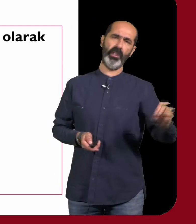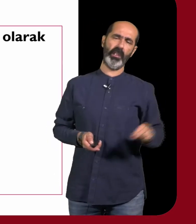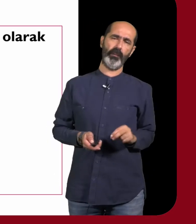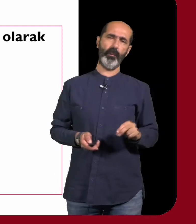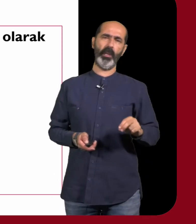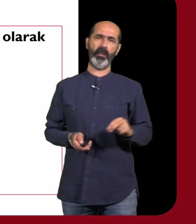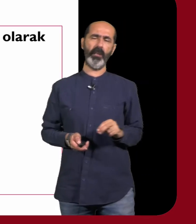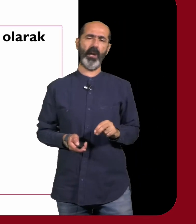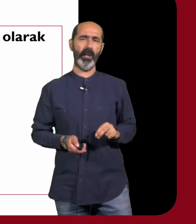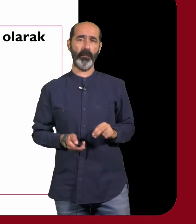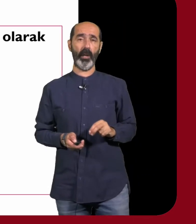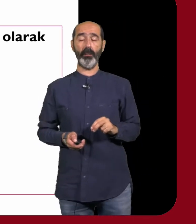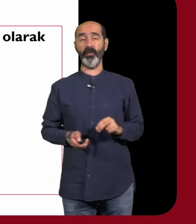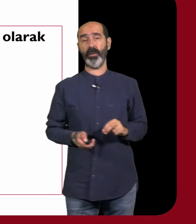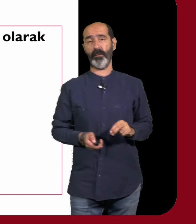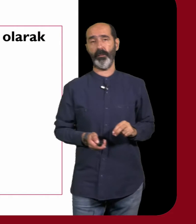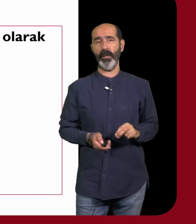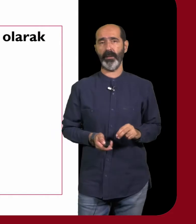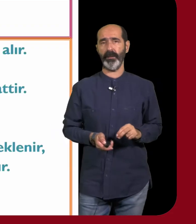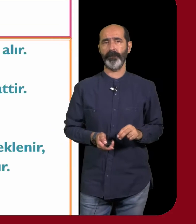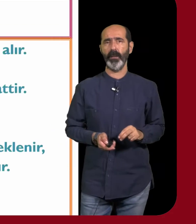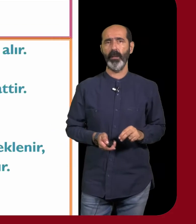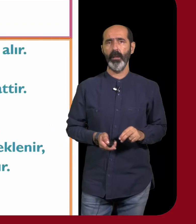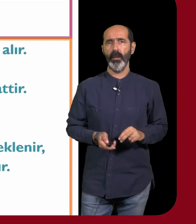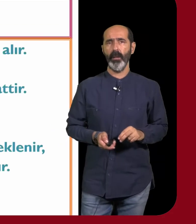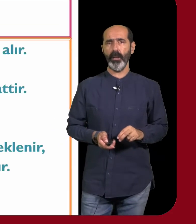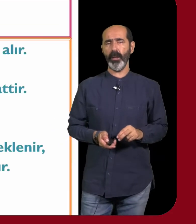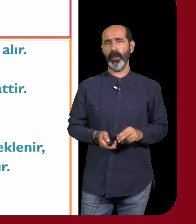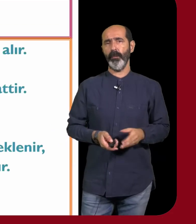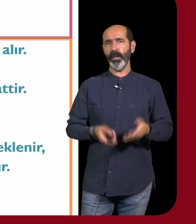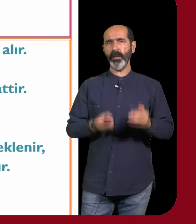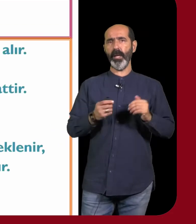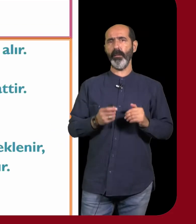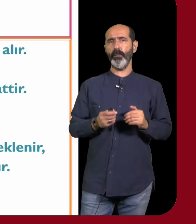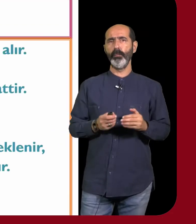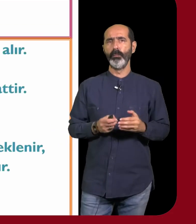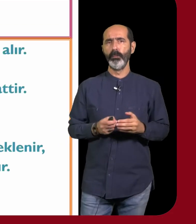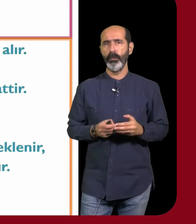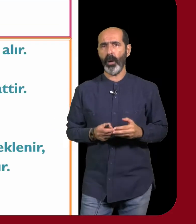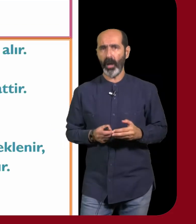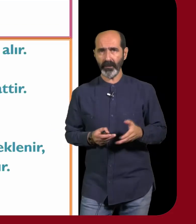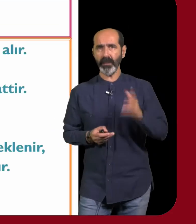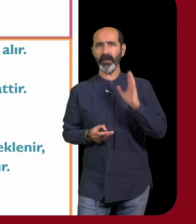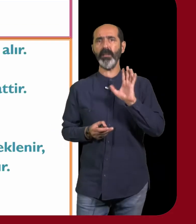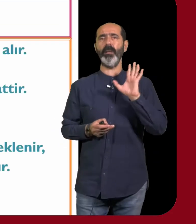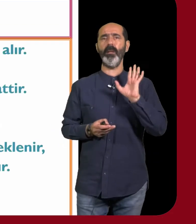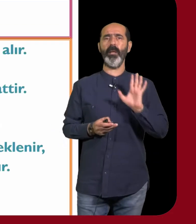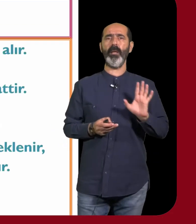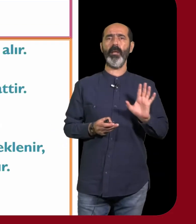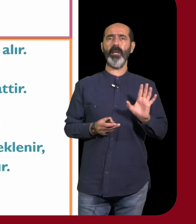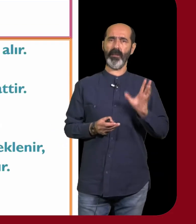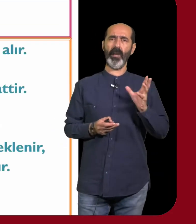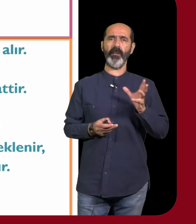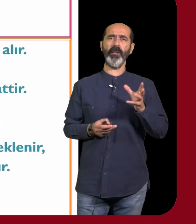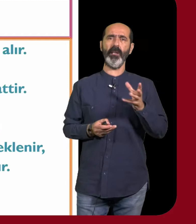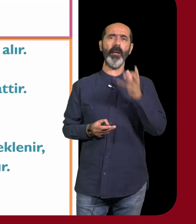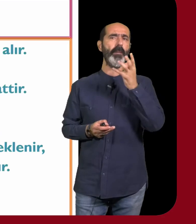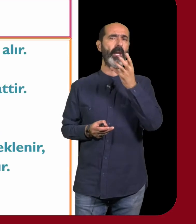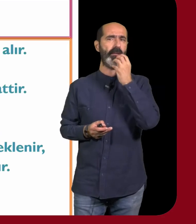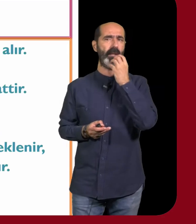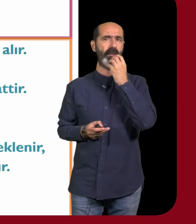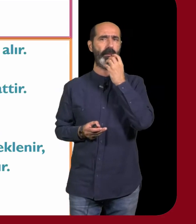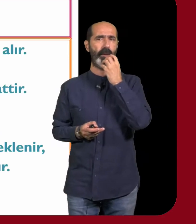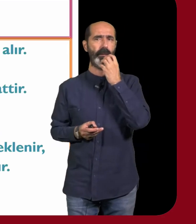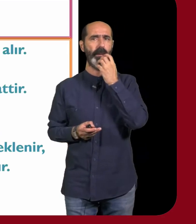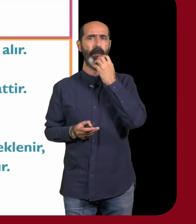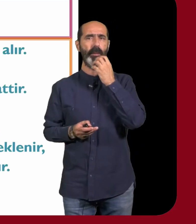ve hicri takvim olarak değerlenme aldığımız takvimler dir Tabii bir de artık yıl esası